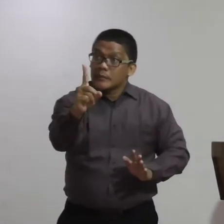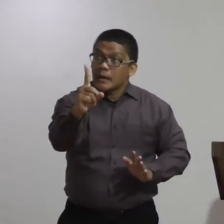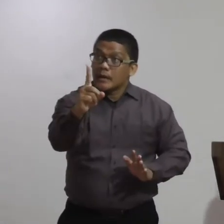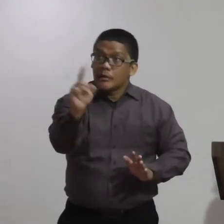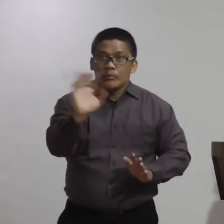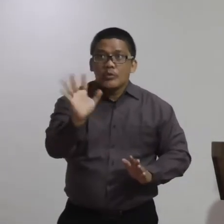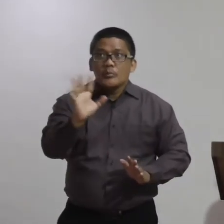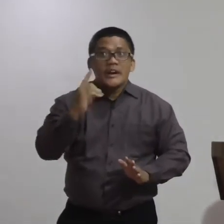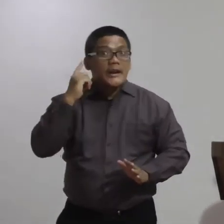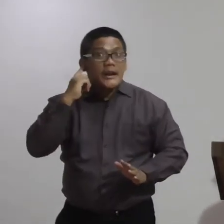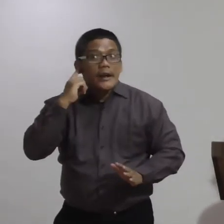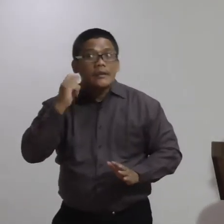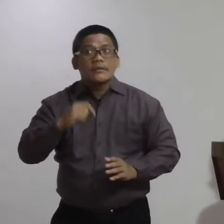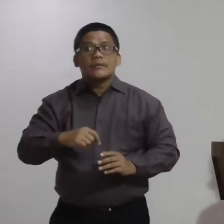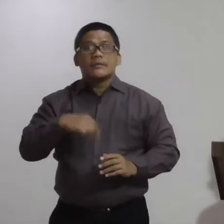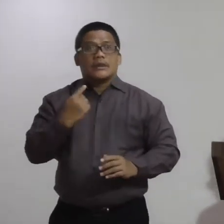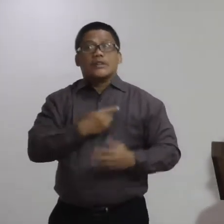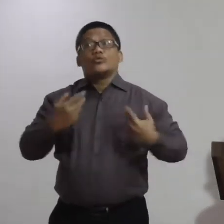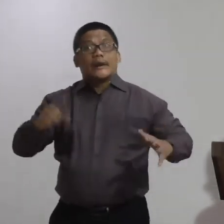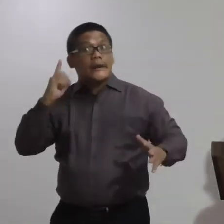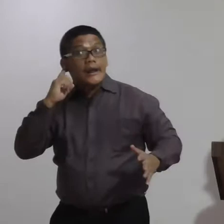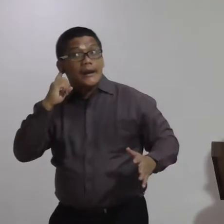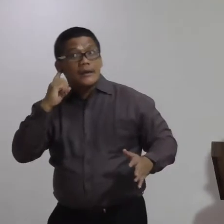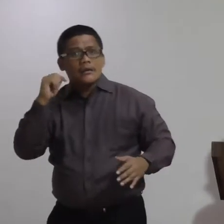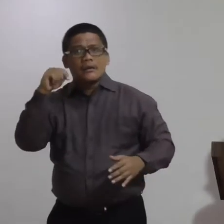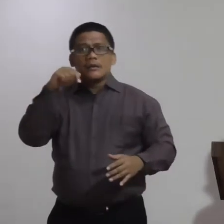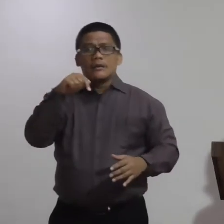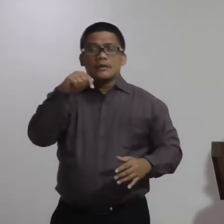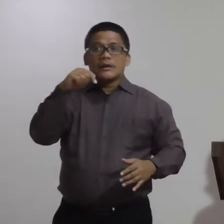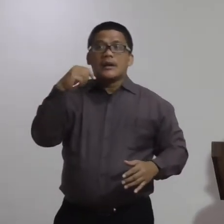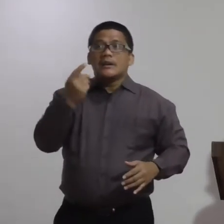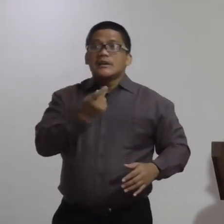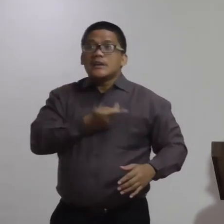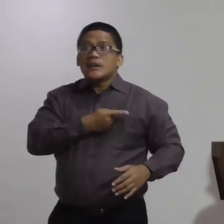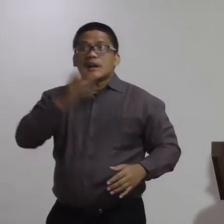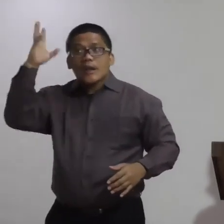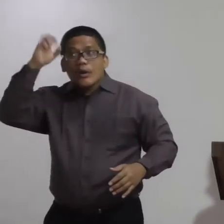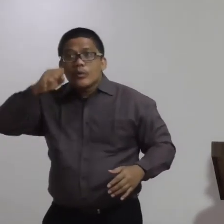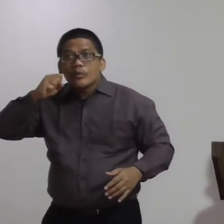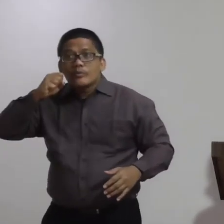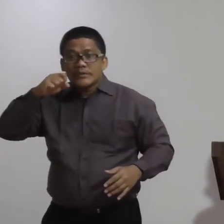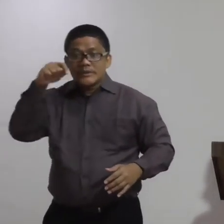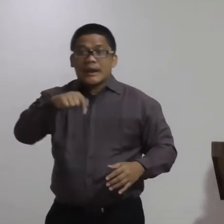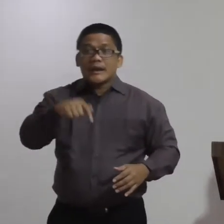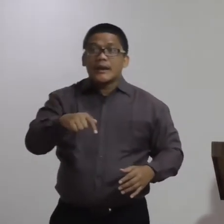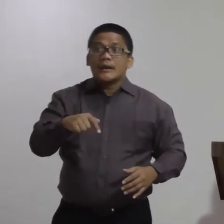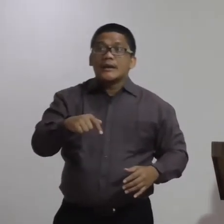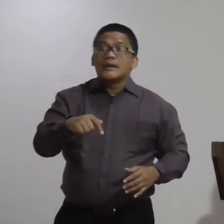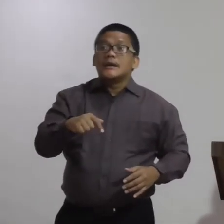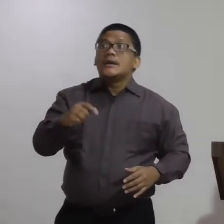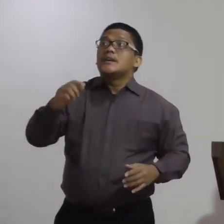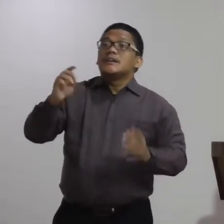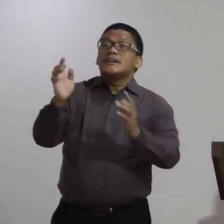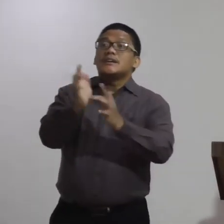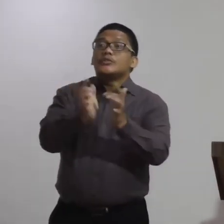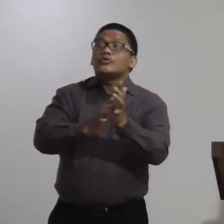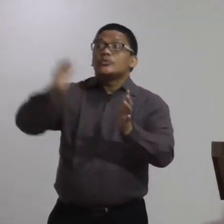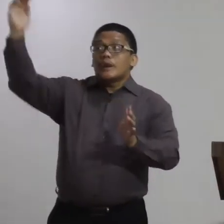mungkin pernah berkata bahwa kita ini sudah zaman kita masa kedatangan Kristus kedua.